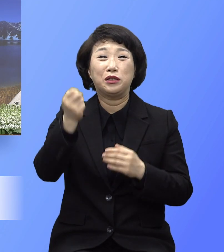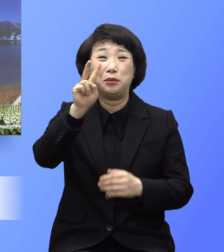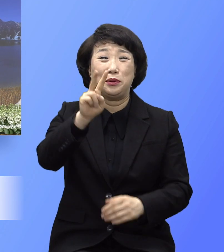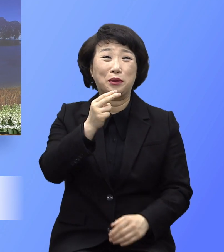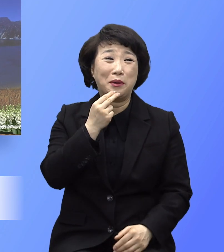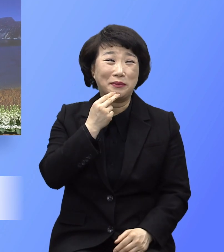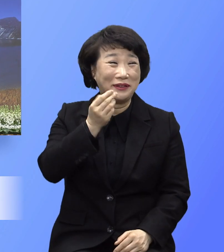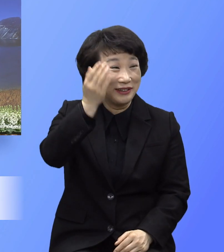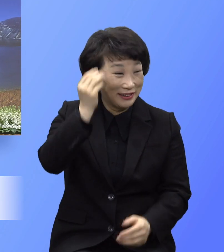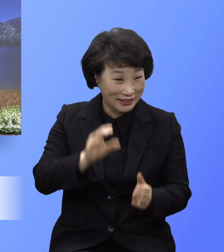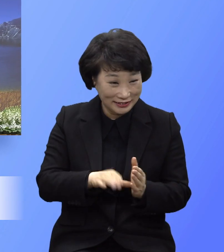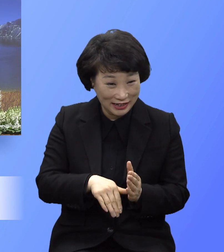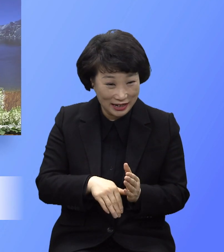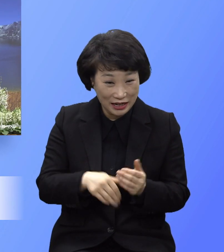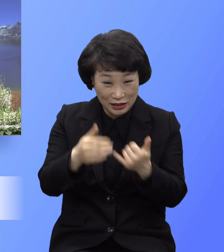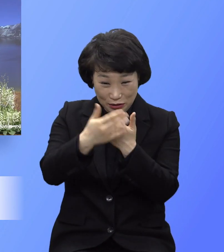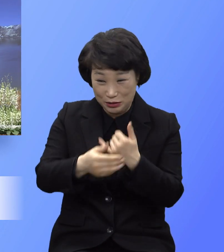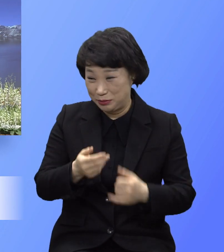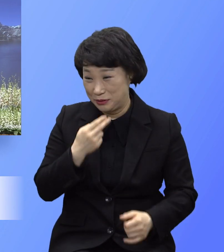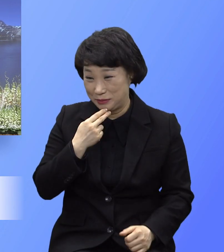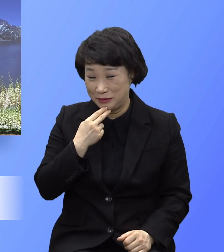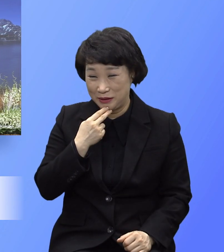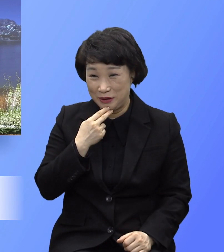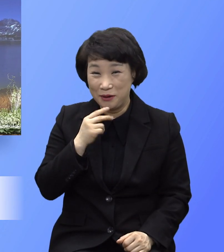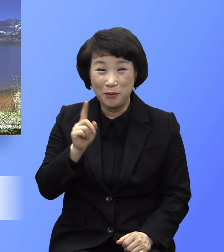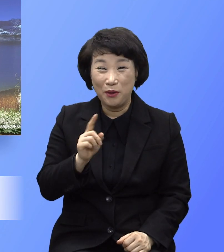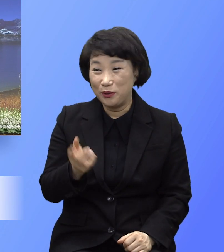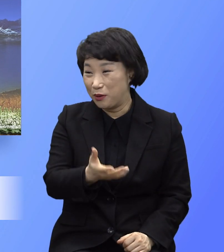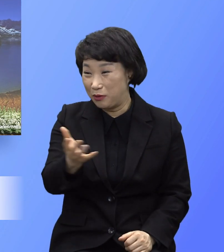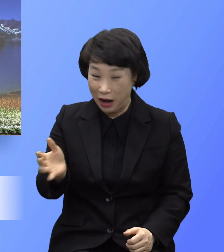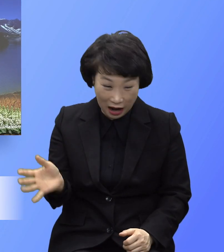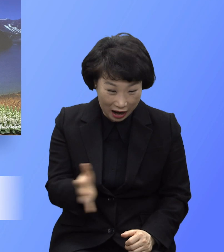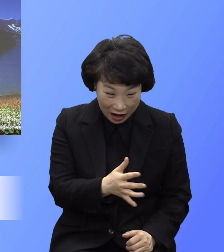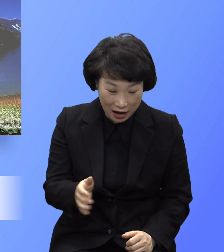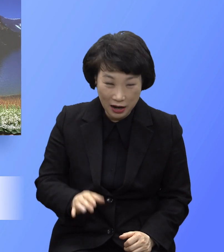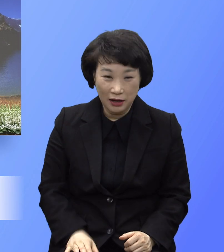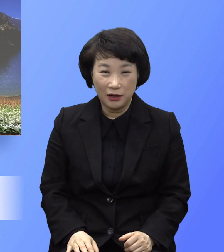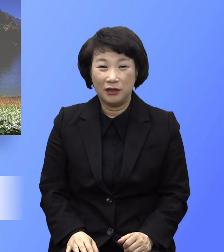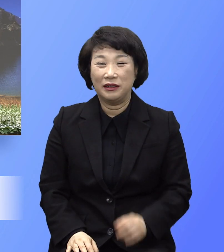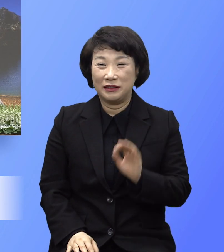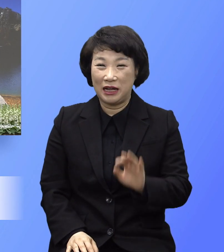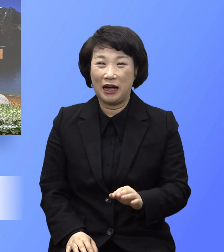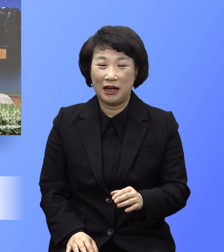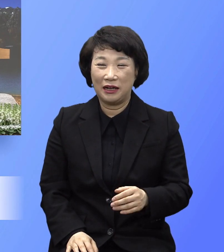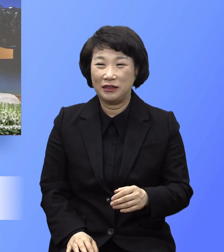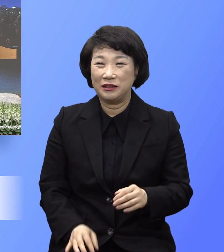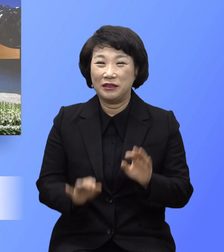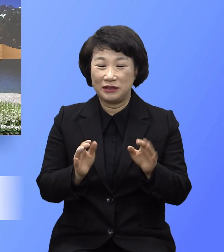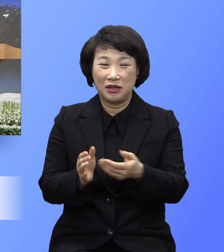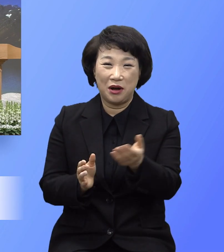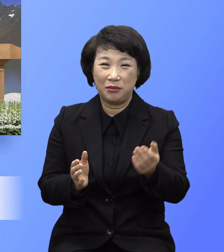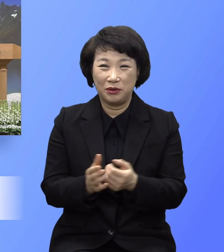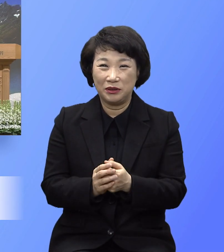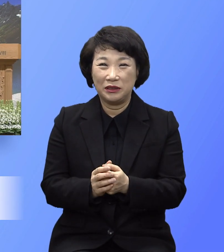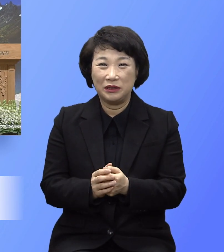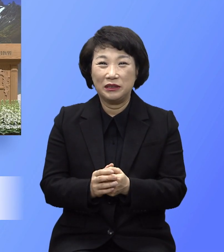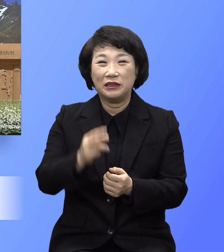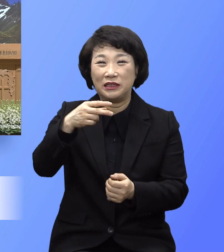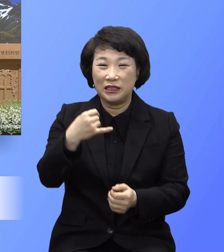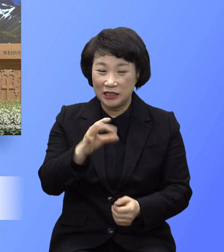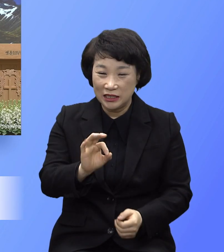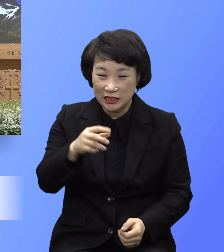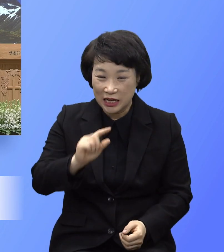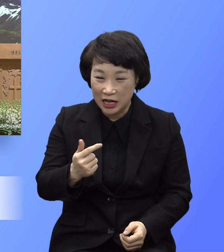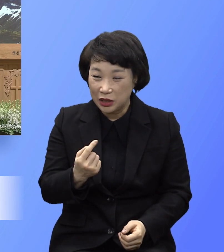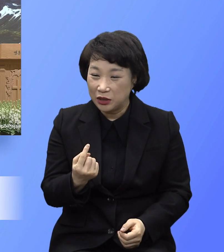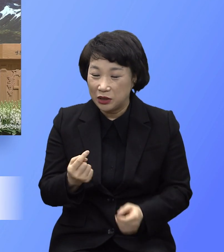텔레비가 있습니까? 유튜브가 있습니까? 뭐 있습니까? 등잔불 밑에서 책 펴놓고 공부